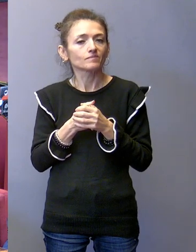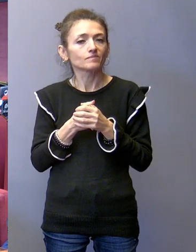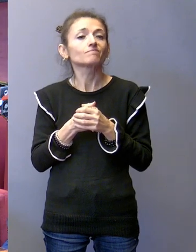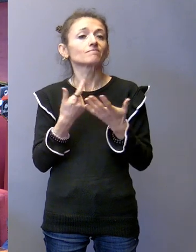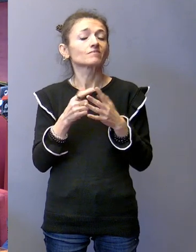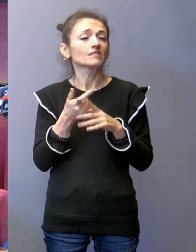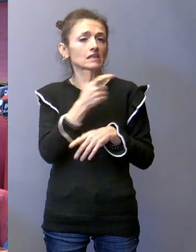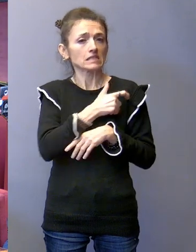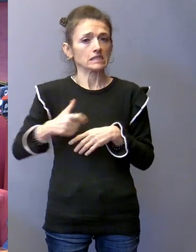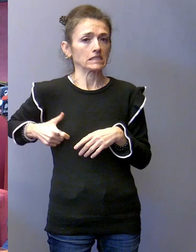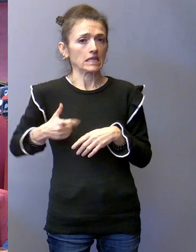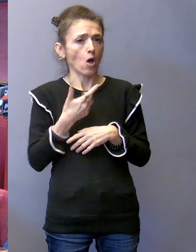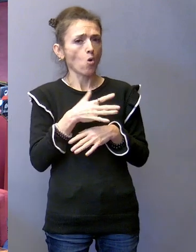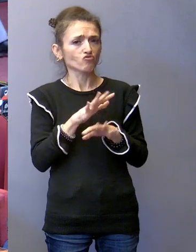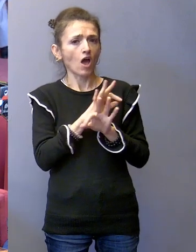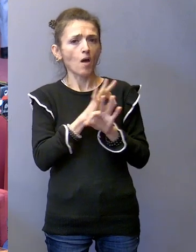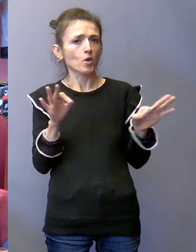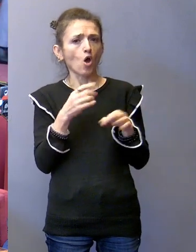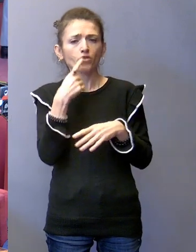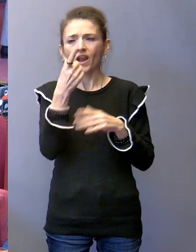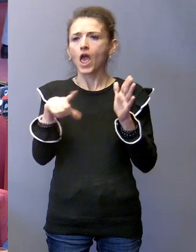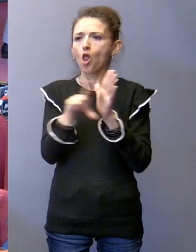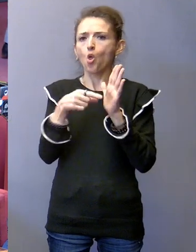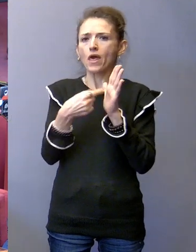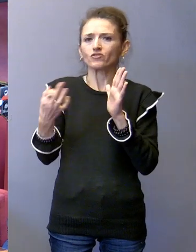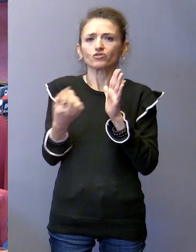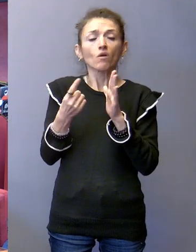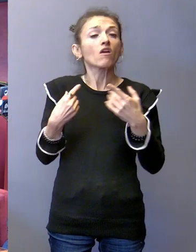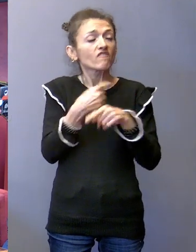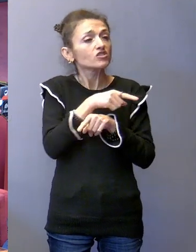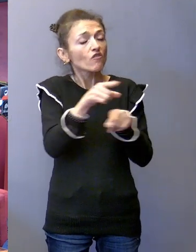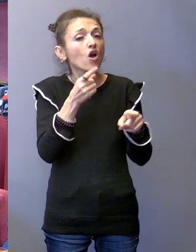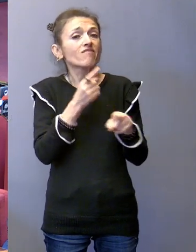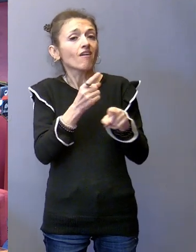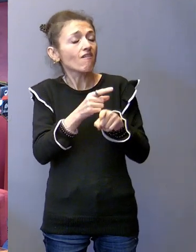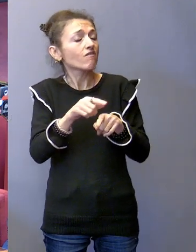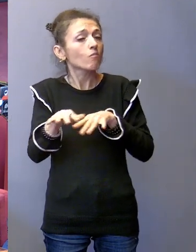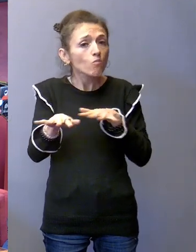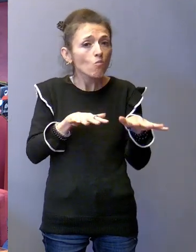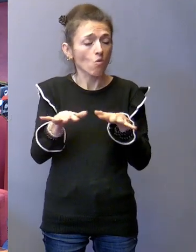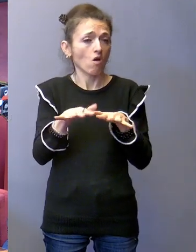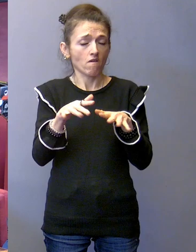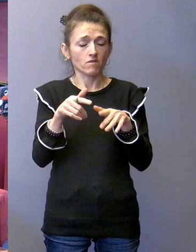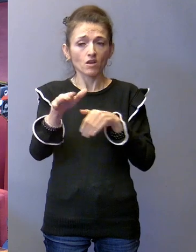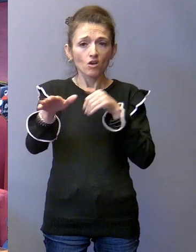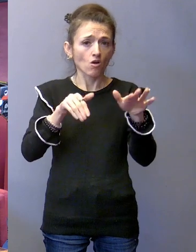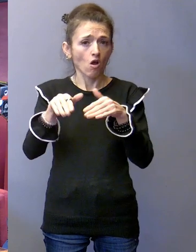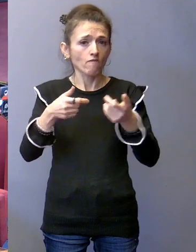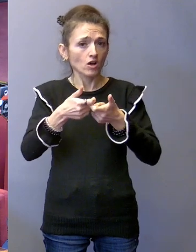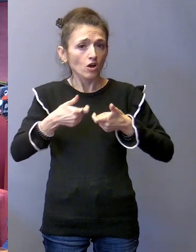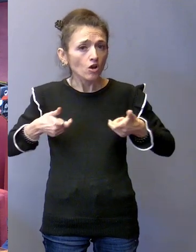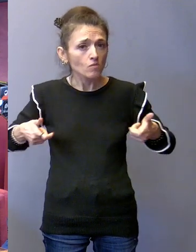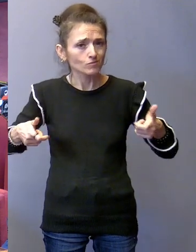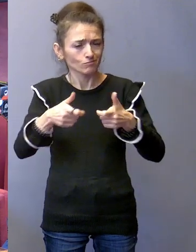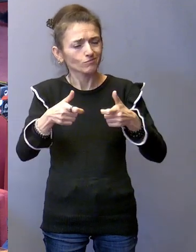sin da che era già pronto a dire che era legittimo invece voi vi dovreste attivare a far sì che chi deve convoca una commissione consiliare